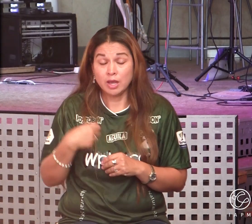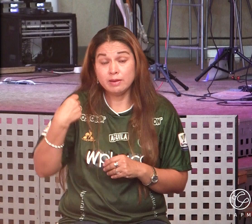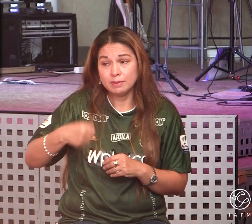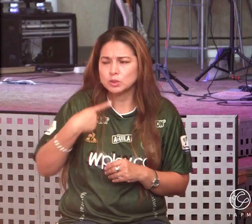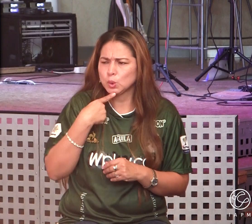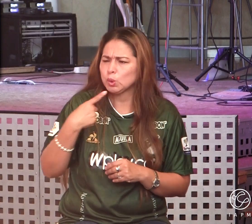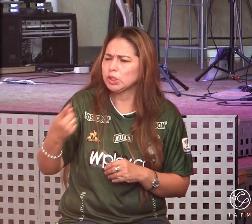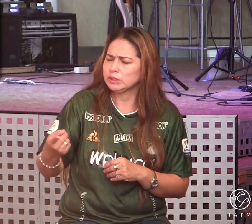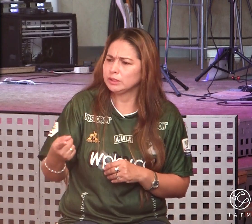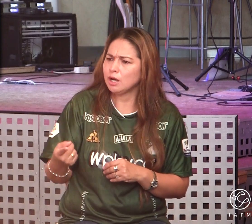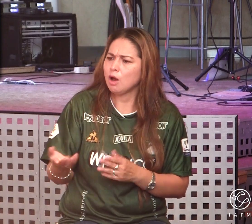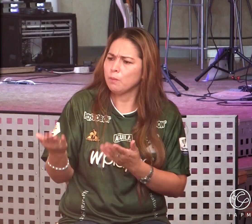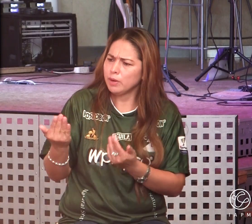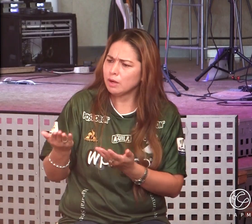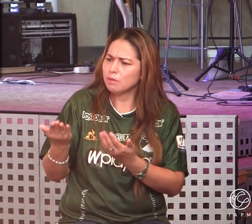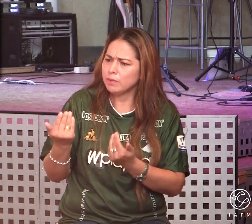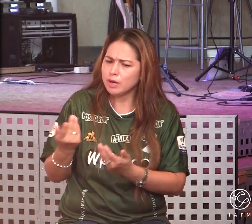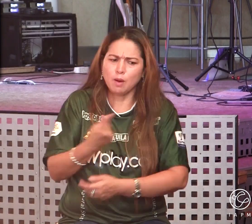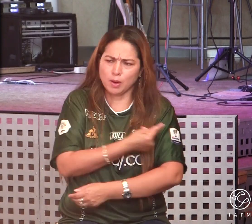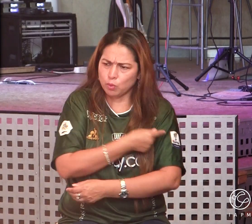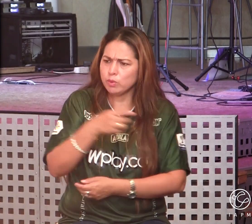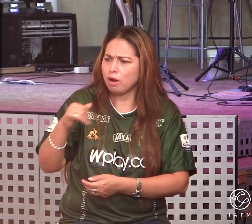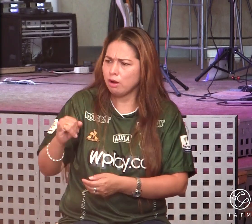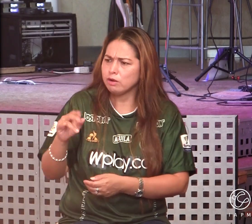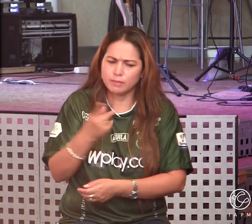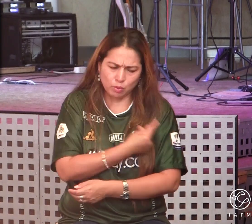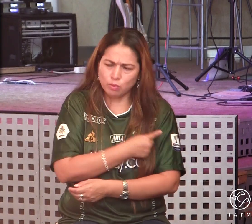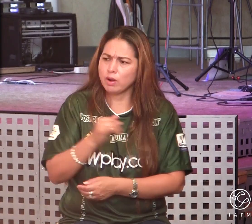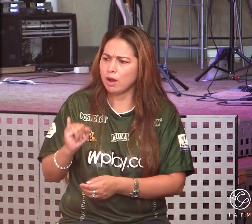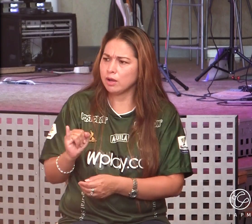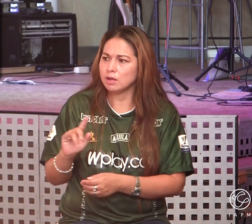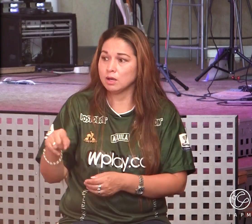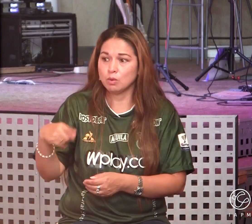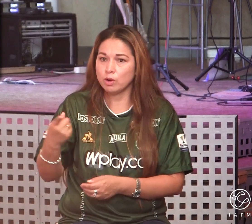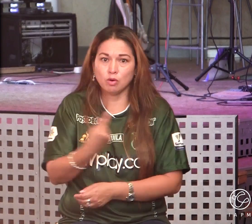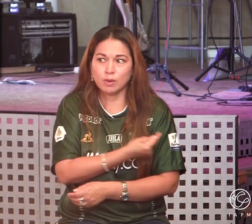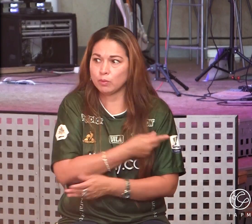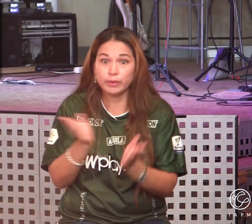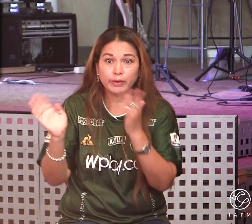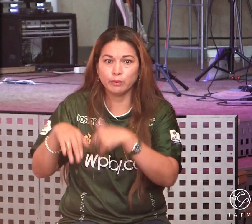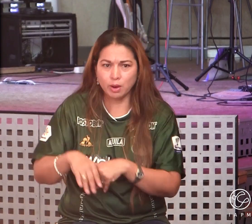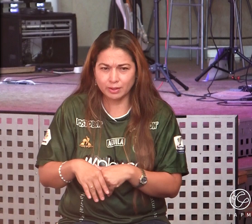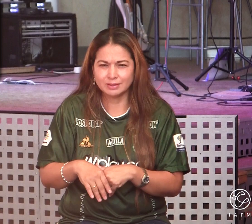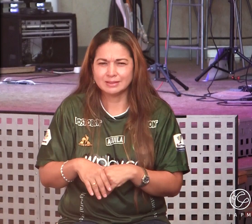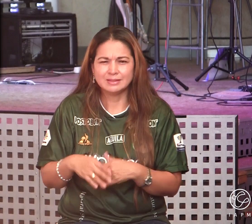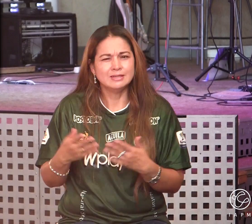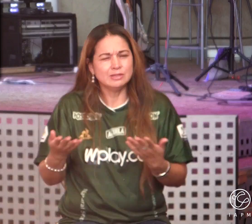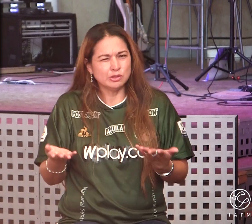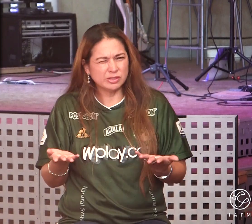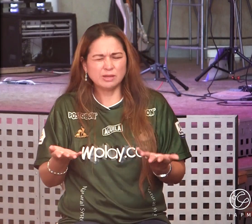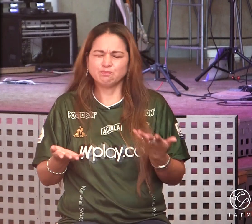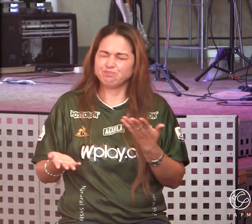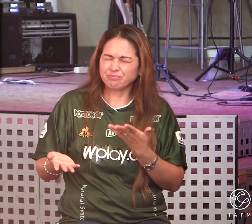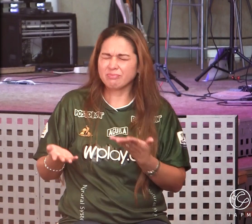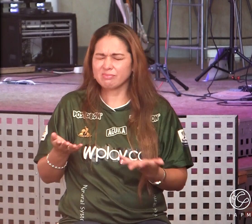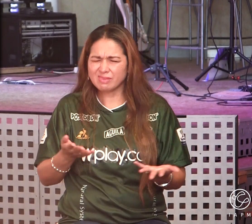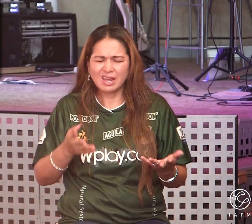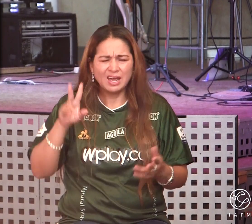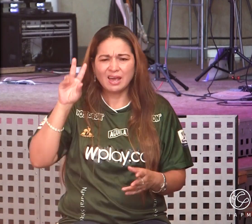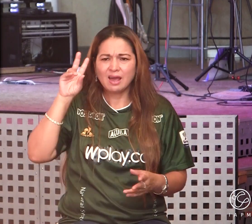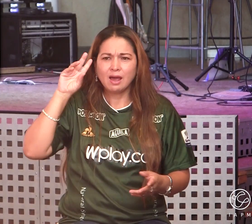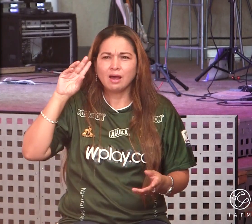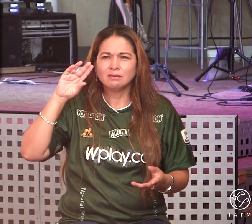tenemos mucha teología de la desesperanza disfrazada de escatología, que tenemos mucho de